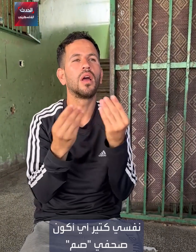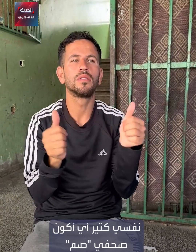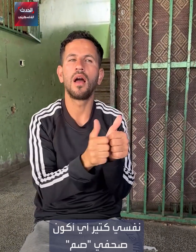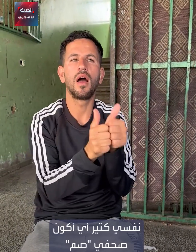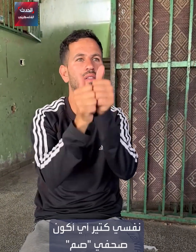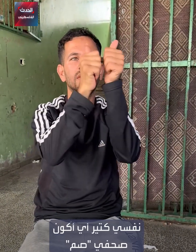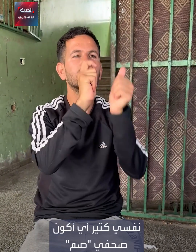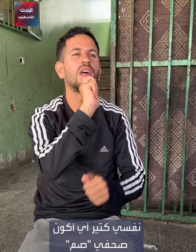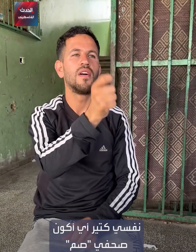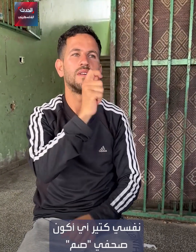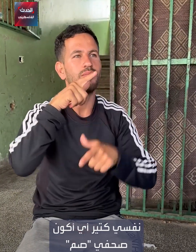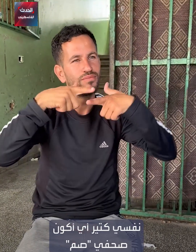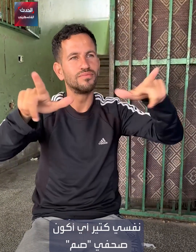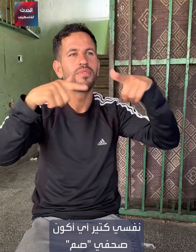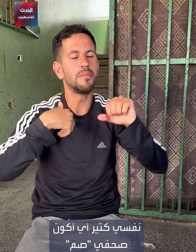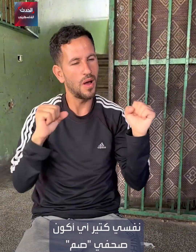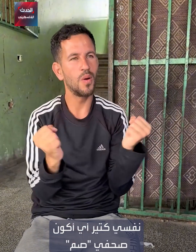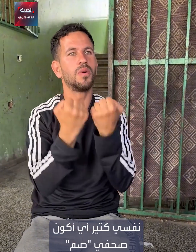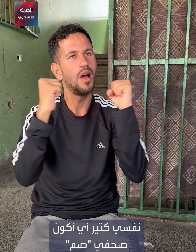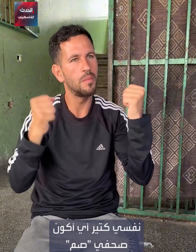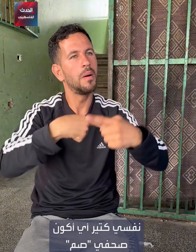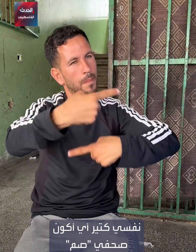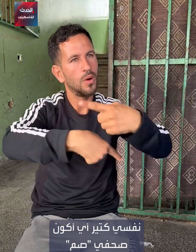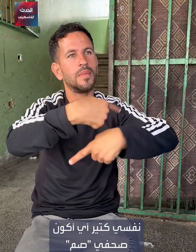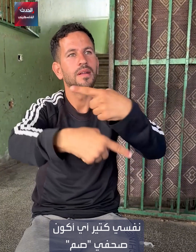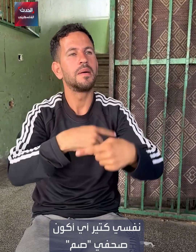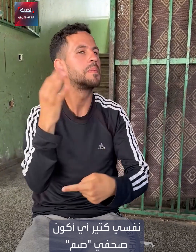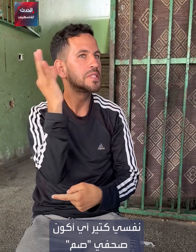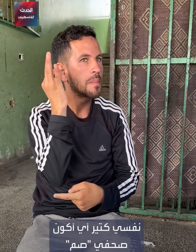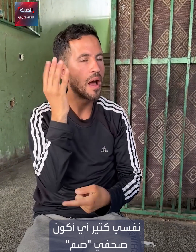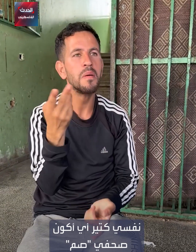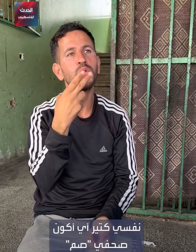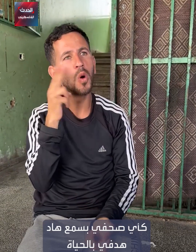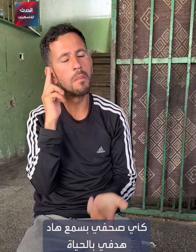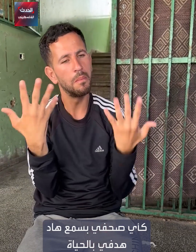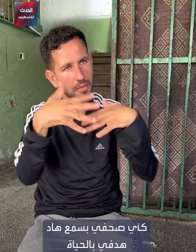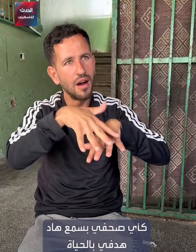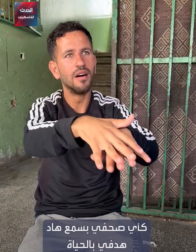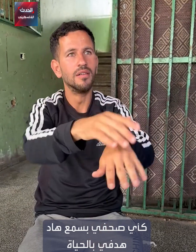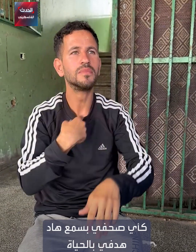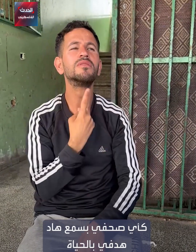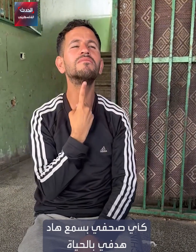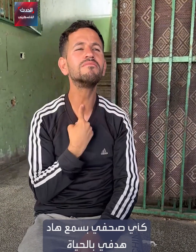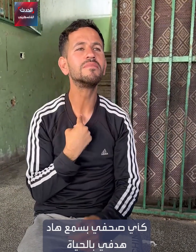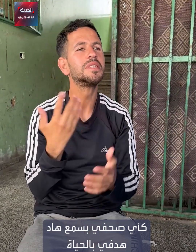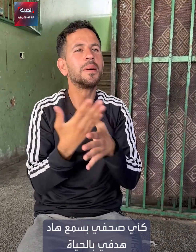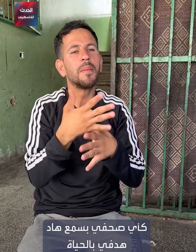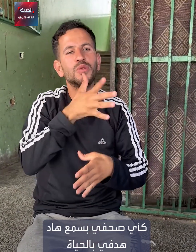نفسه كثير انه يكون صحافي صم انه كاي صحفي بسمع هذا